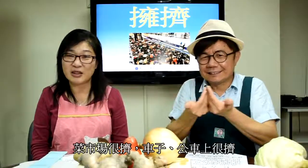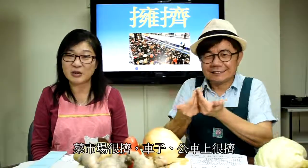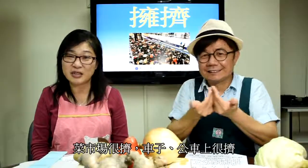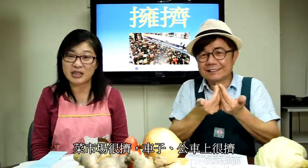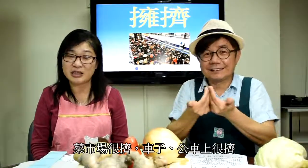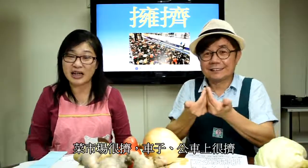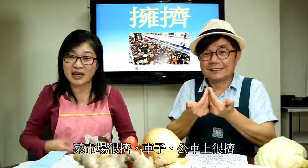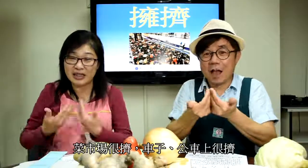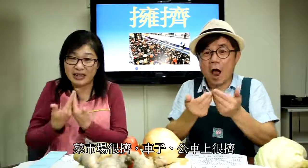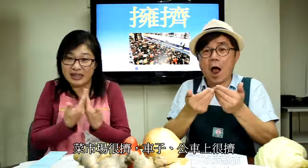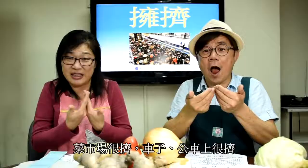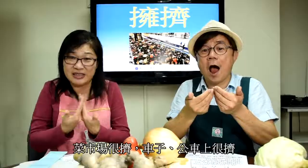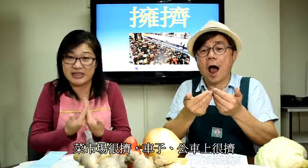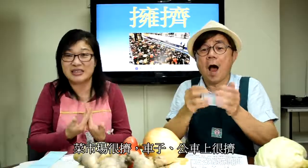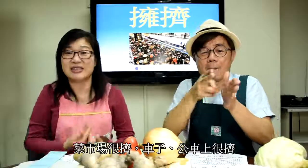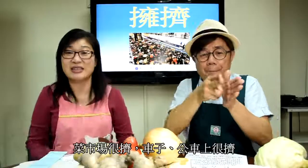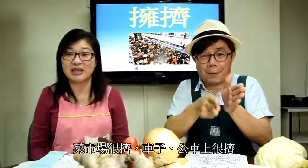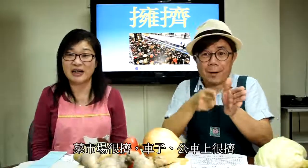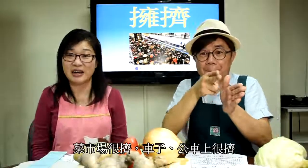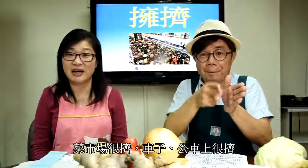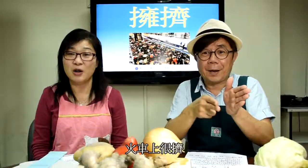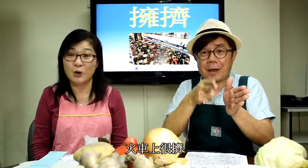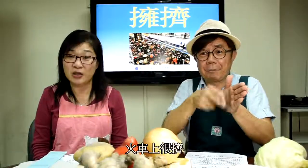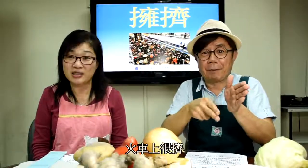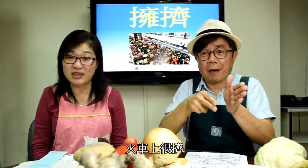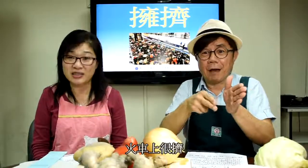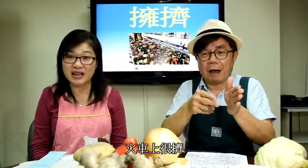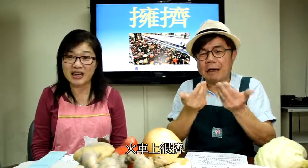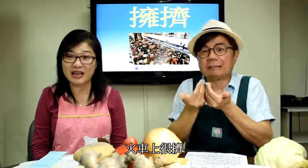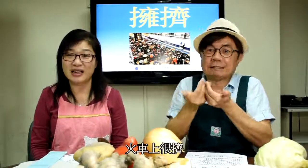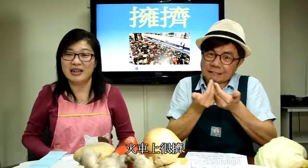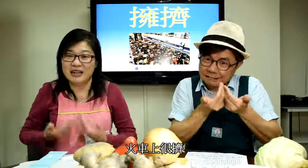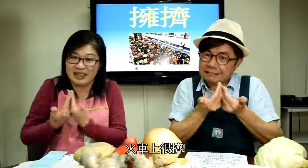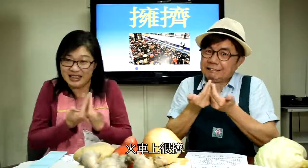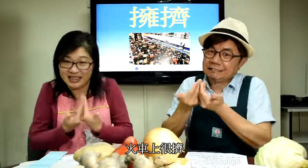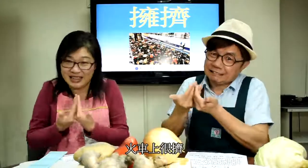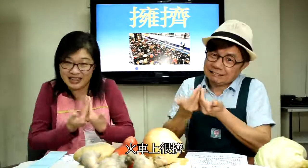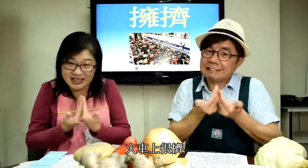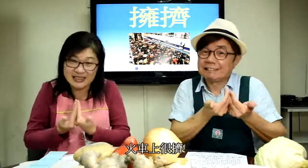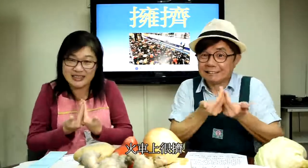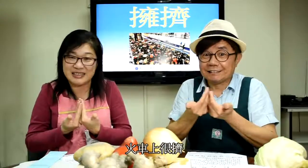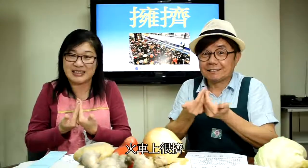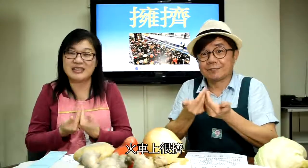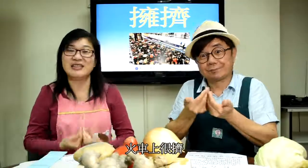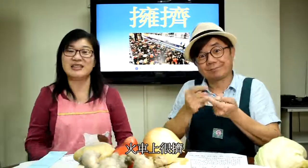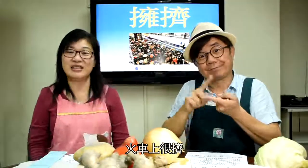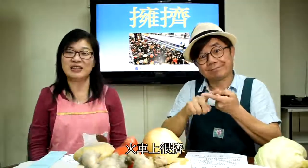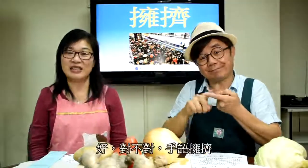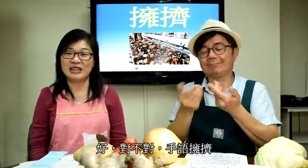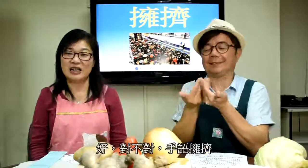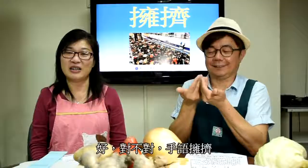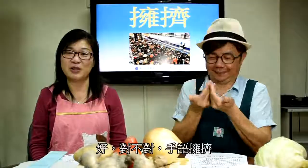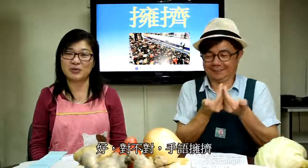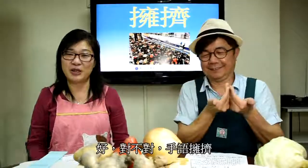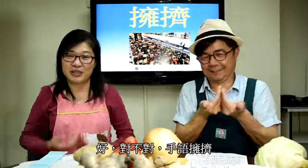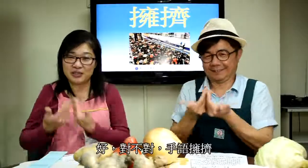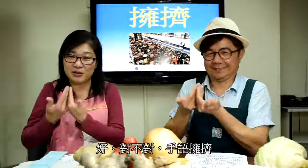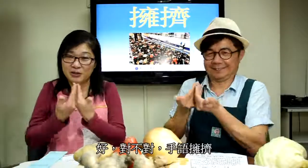车上很挤，火车上很挤。好，对不对？手语